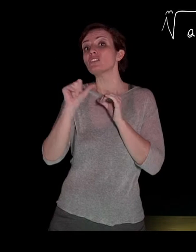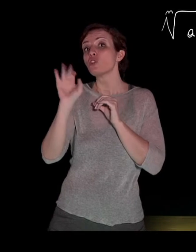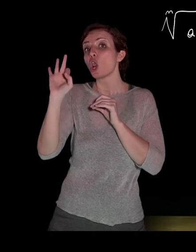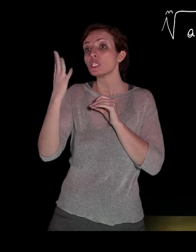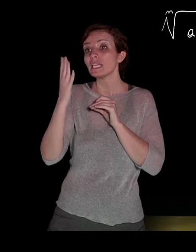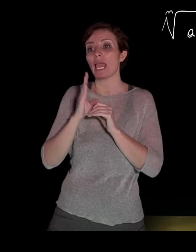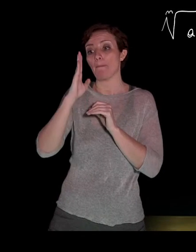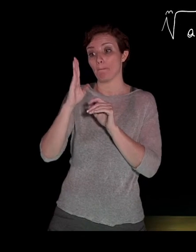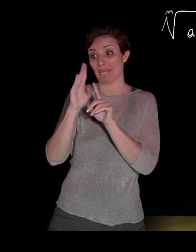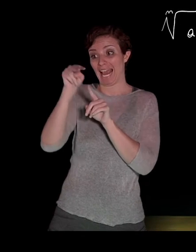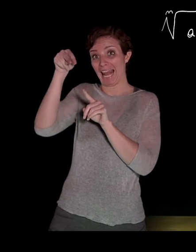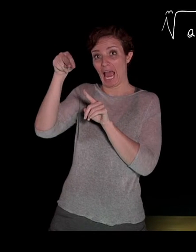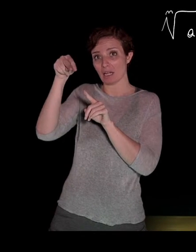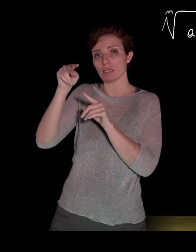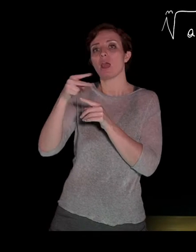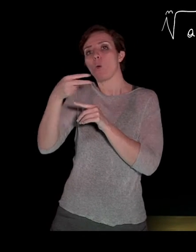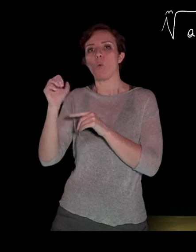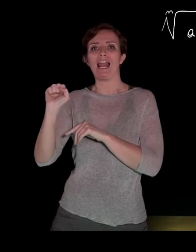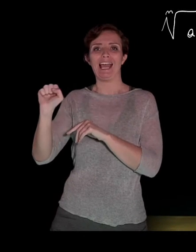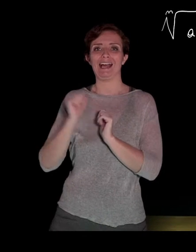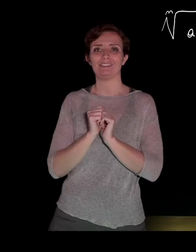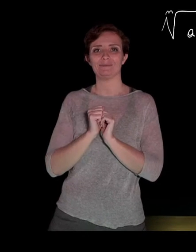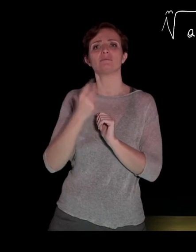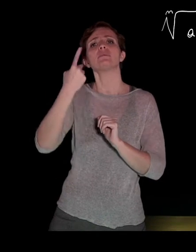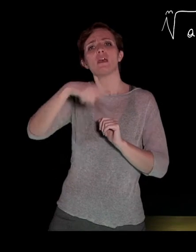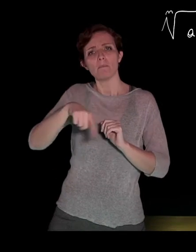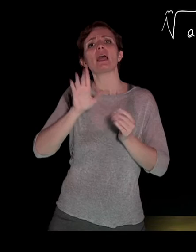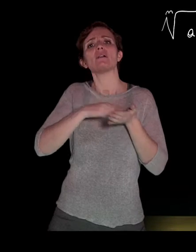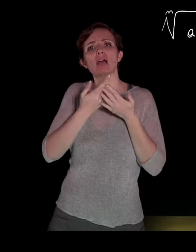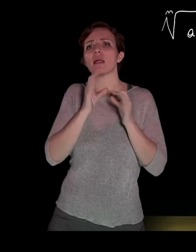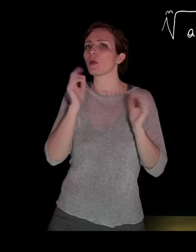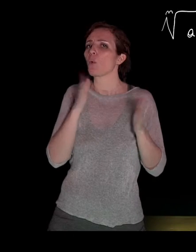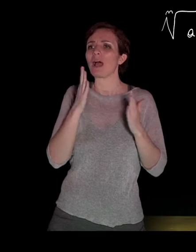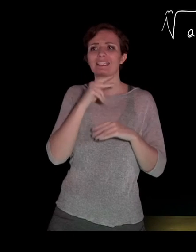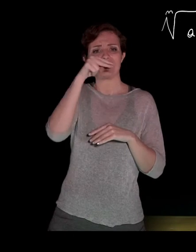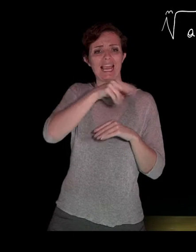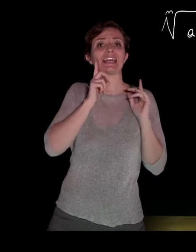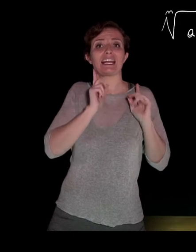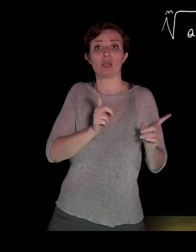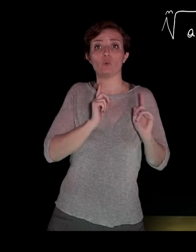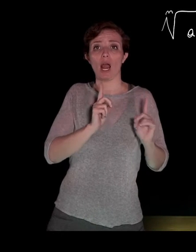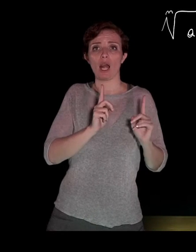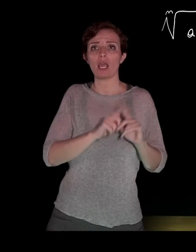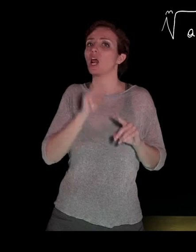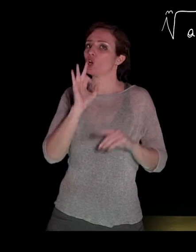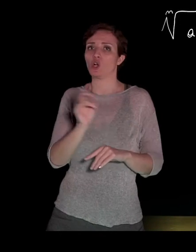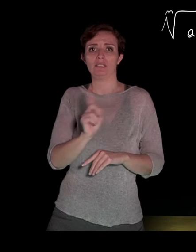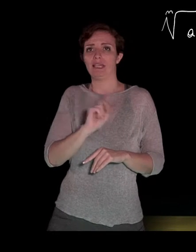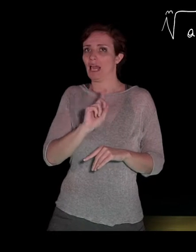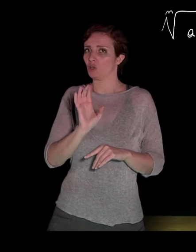al.an è uguale a da questo è vero per qualsiasi n naturale diverso da